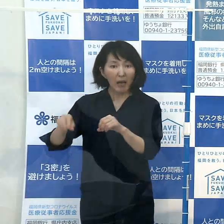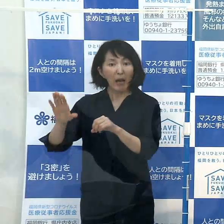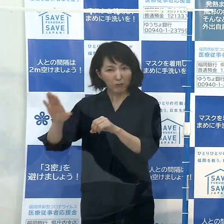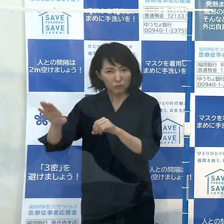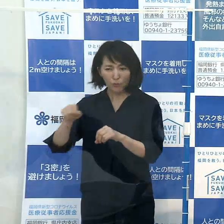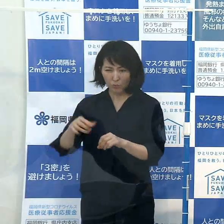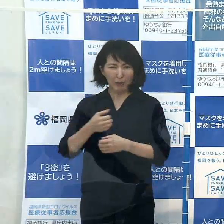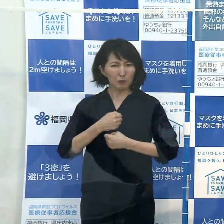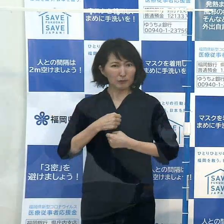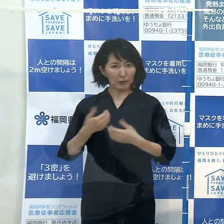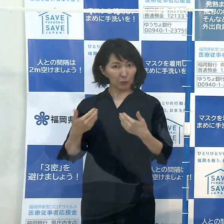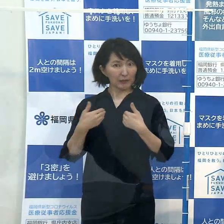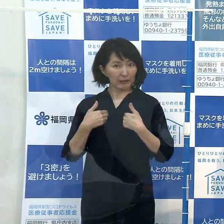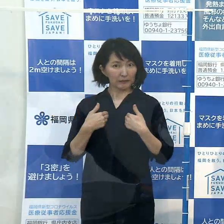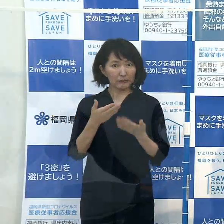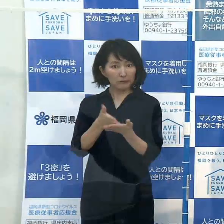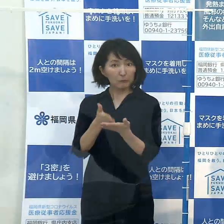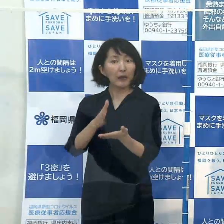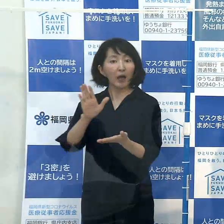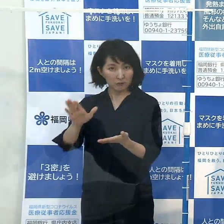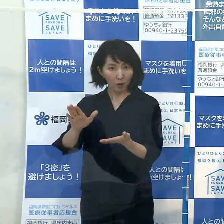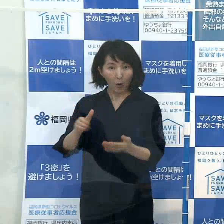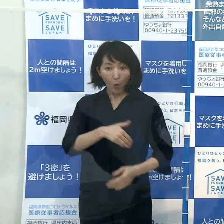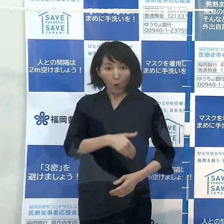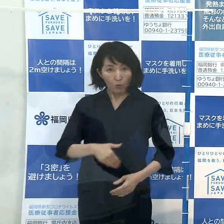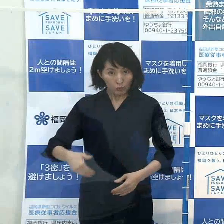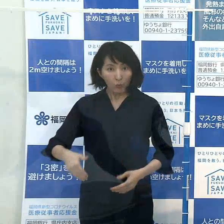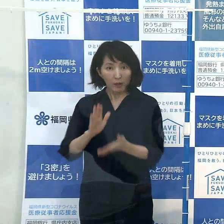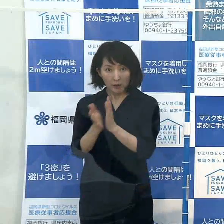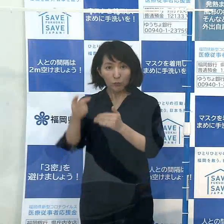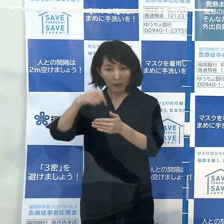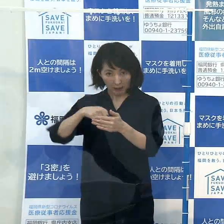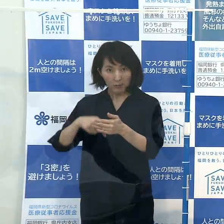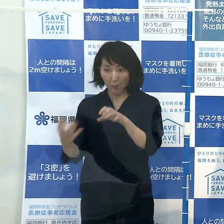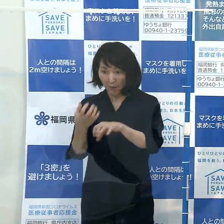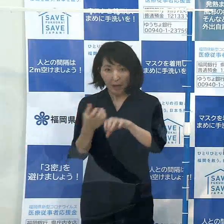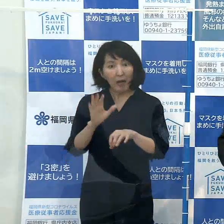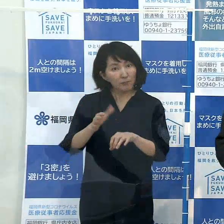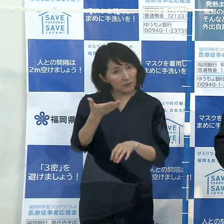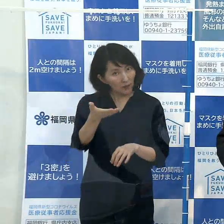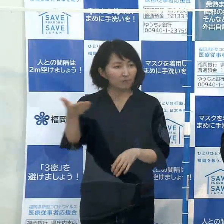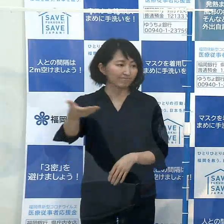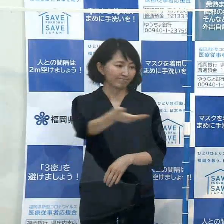ですけども、福岡県内でそういう事例というのはもう起きているんですか。